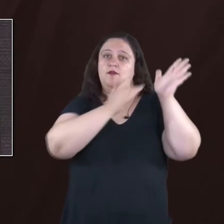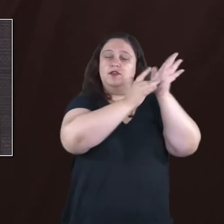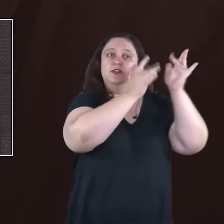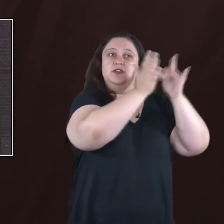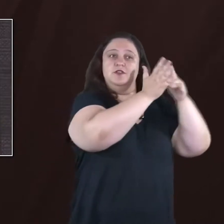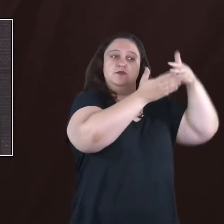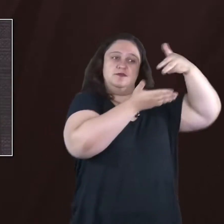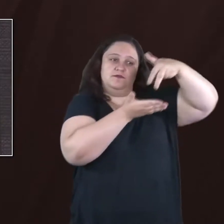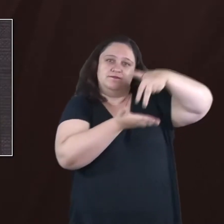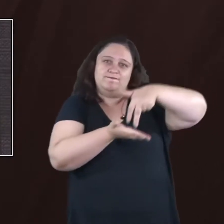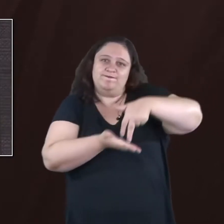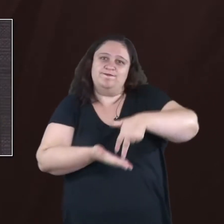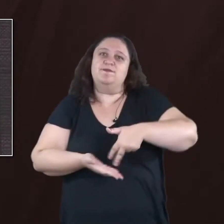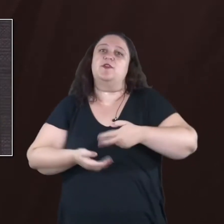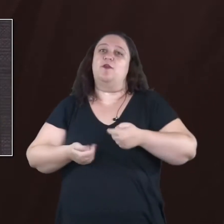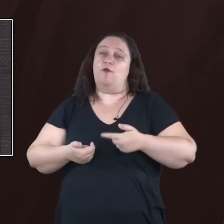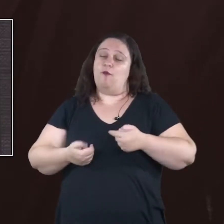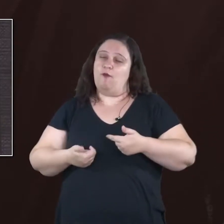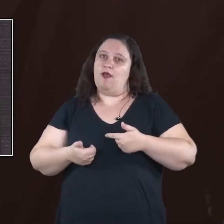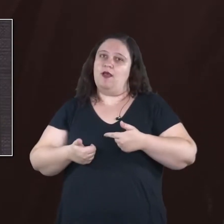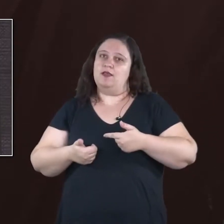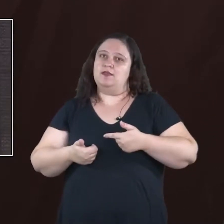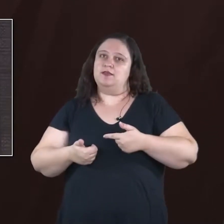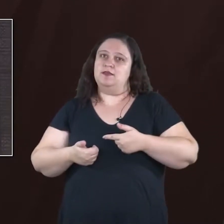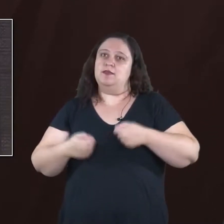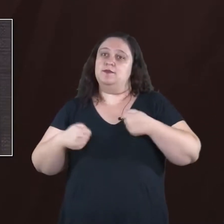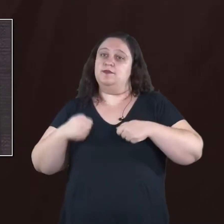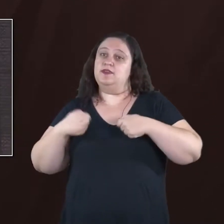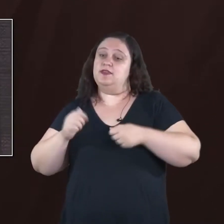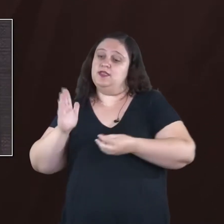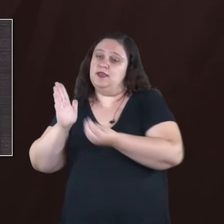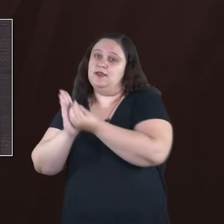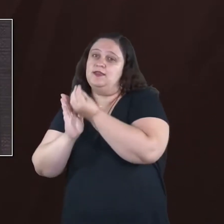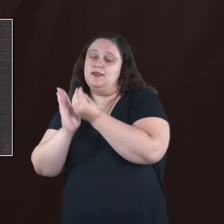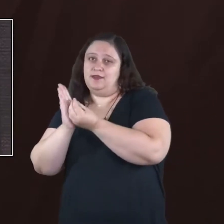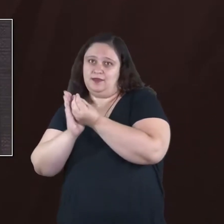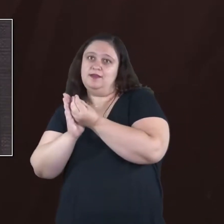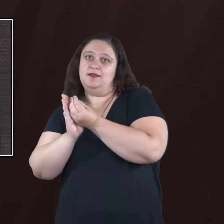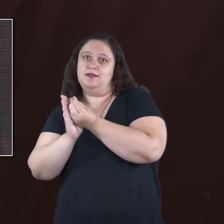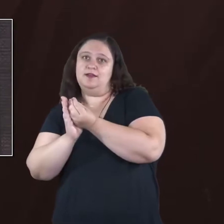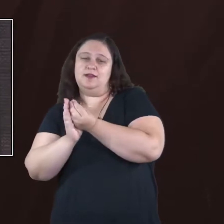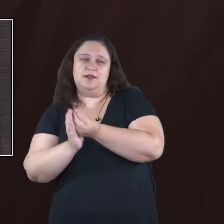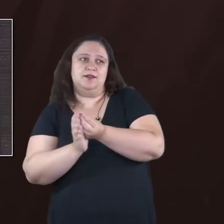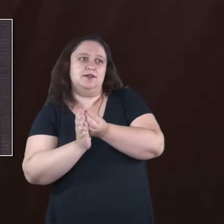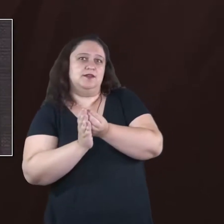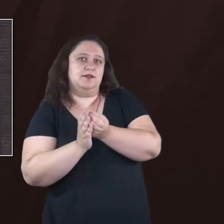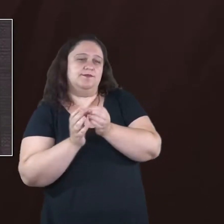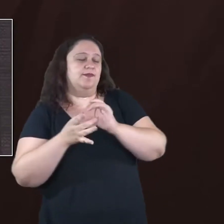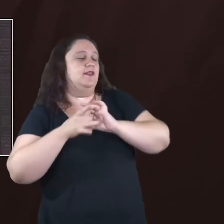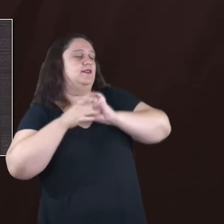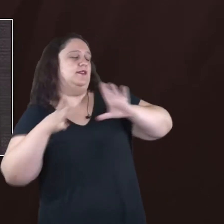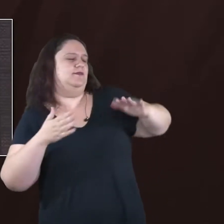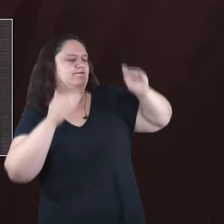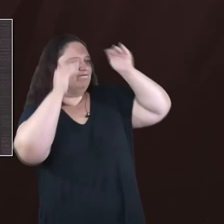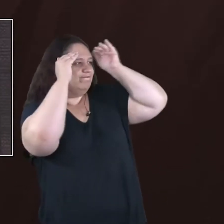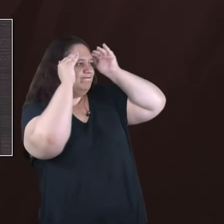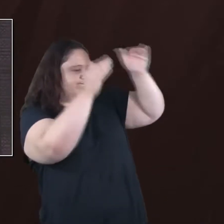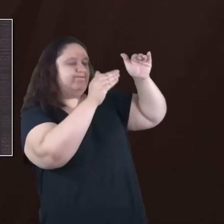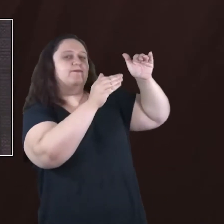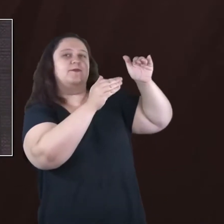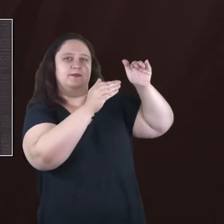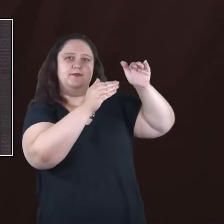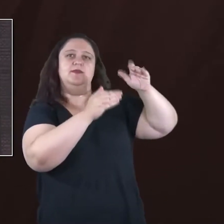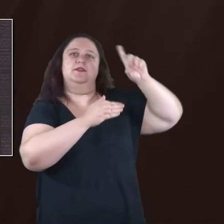Senhor possa encontrar uma igreja que esteja à sua disposição por meio da operação do